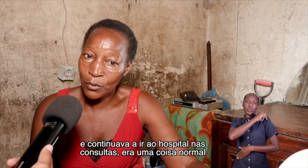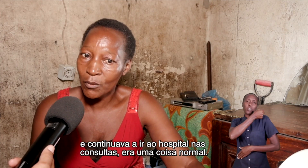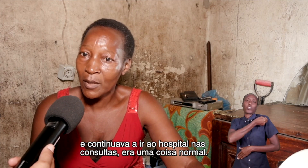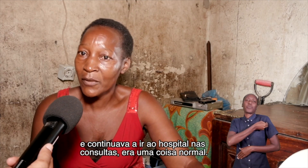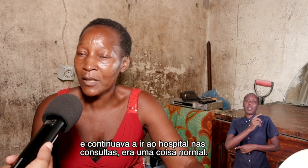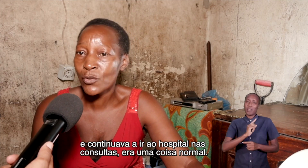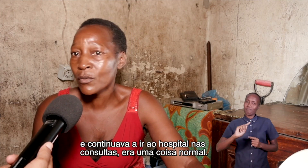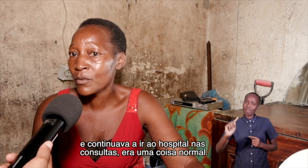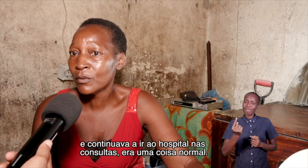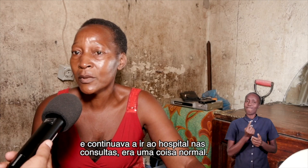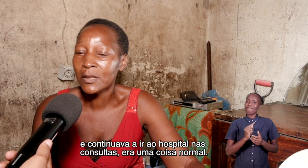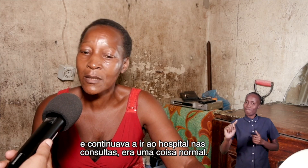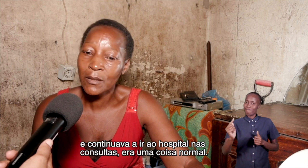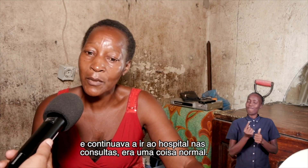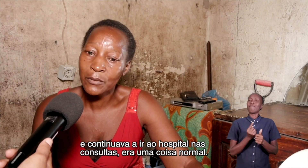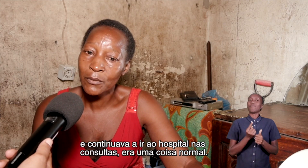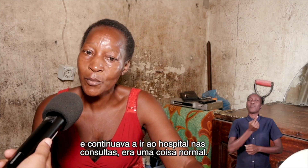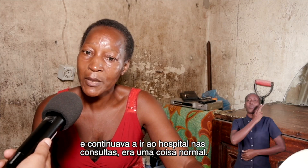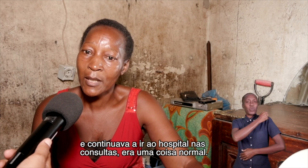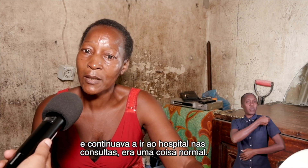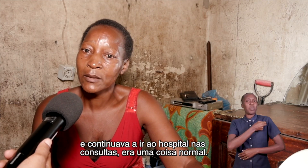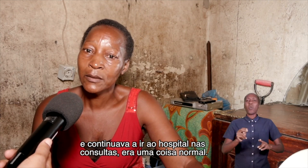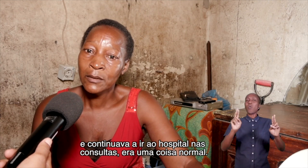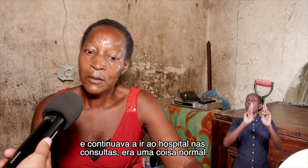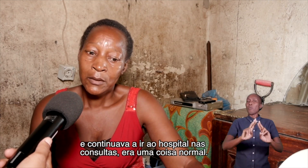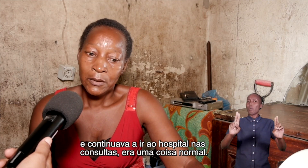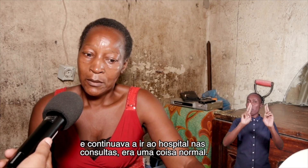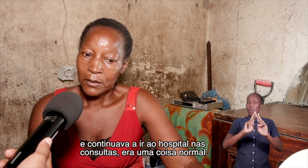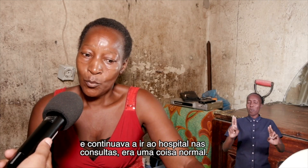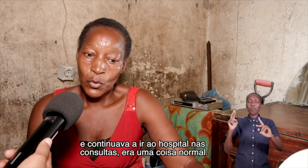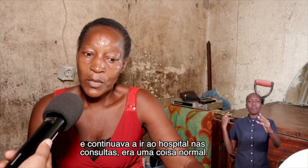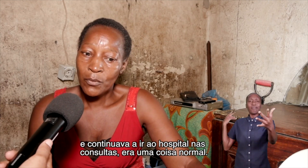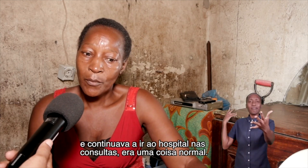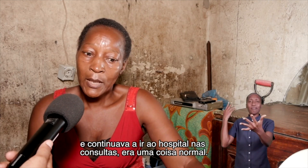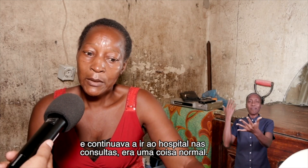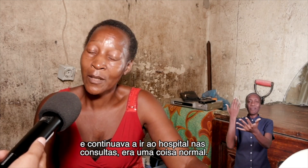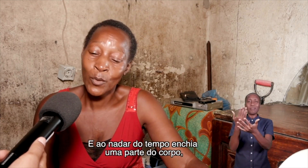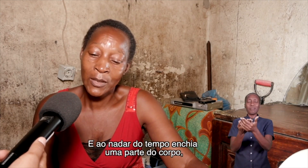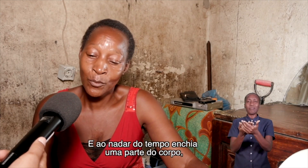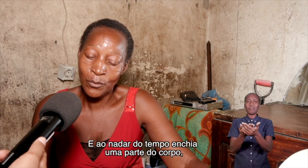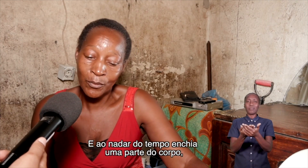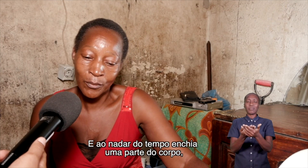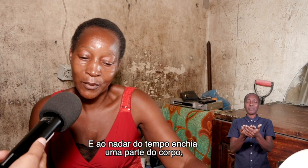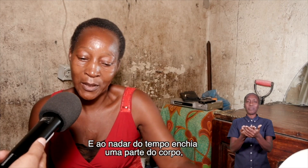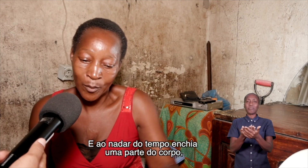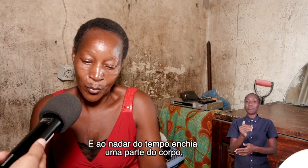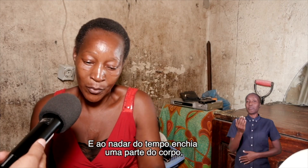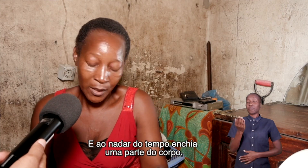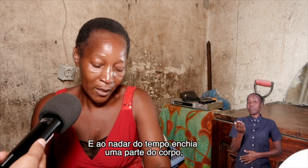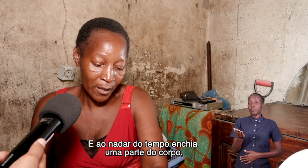Continuava a ir às consultas, sei lá o quanto, no hospital. Era uma coisa normal. Ao andar do tempo, ela